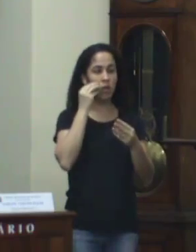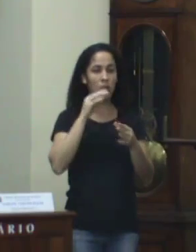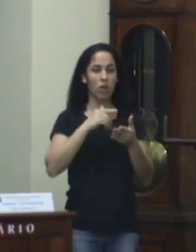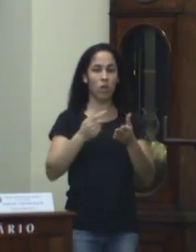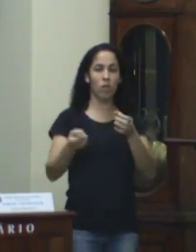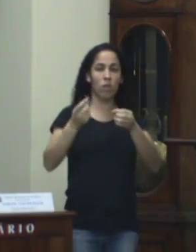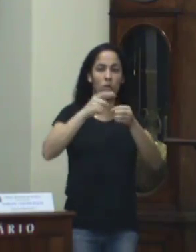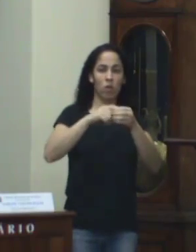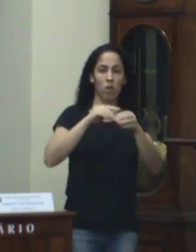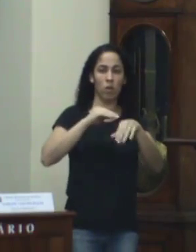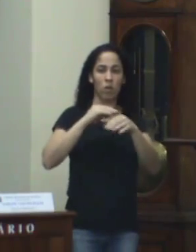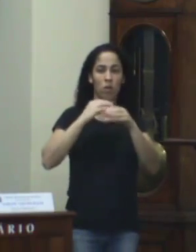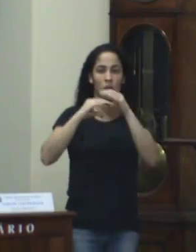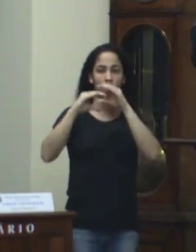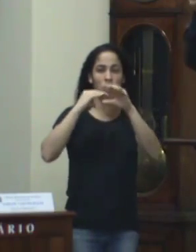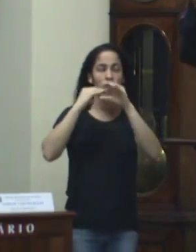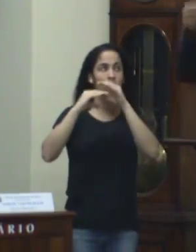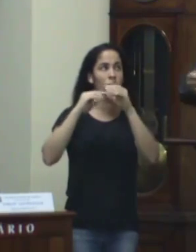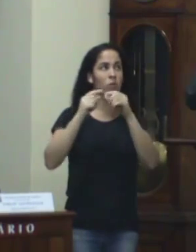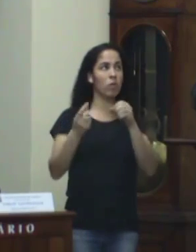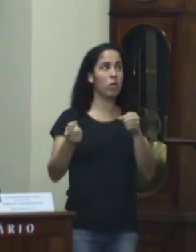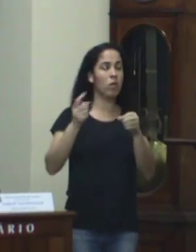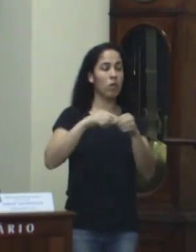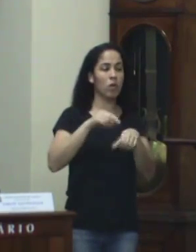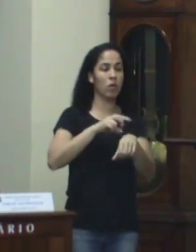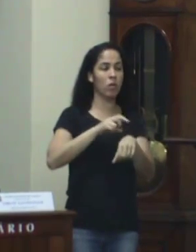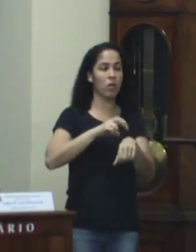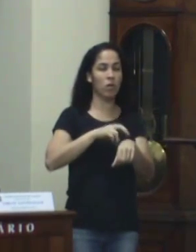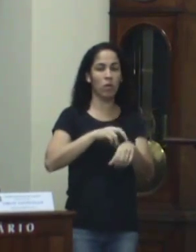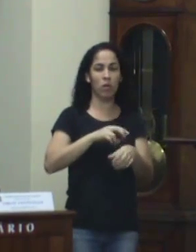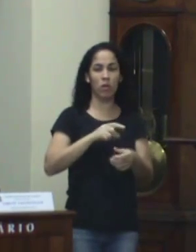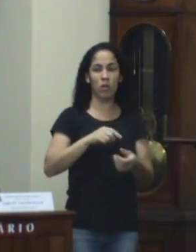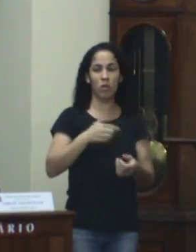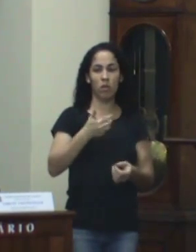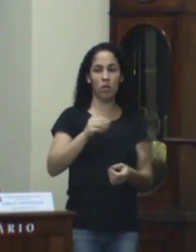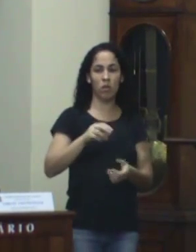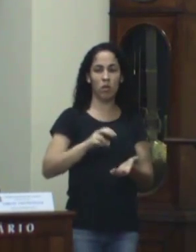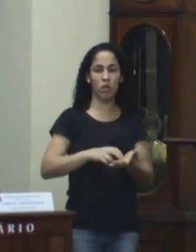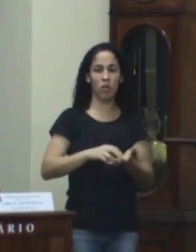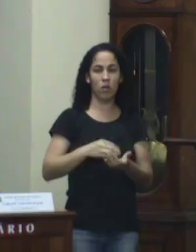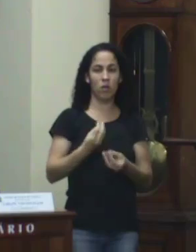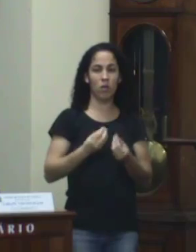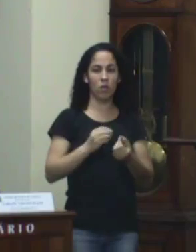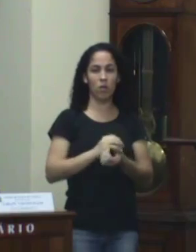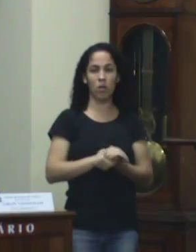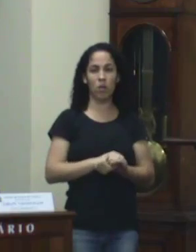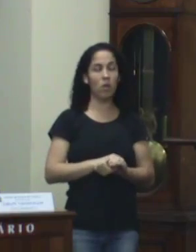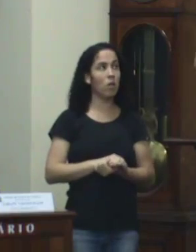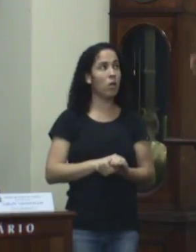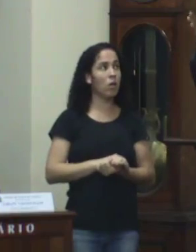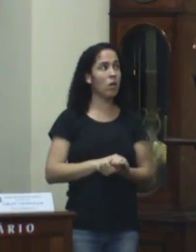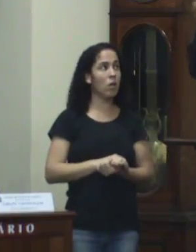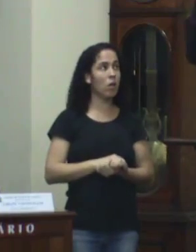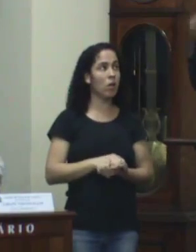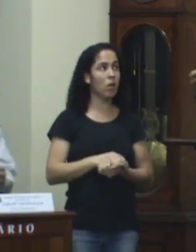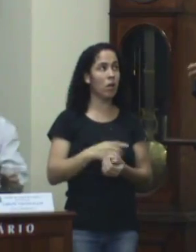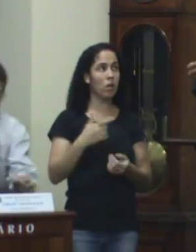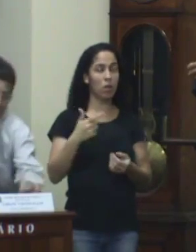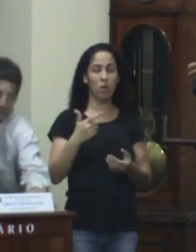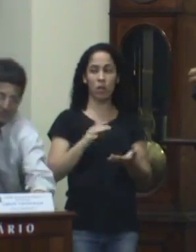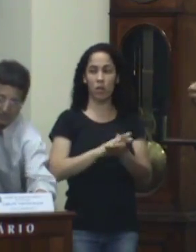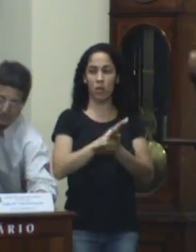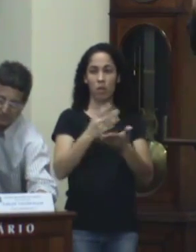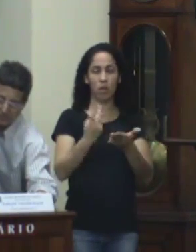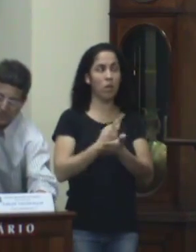esse canal de diálogo com a população para que a gente volte o horário para 10 horas da manhã. Pois, não, contra fatos, com